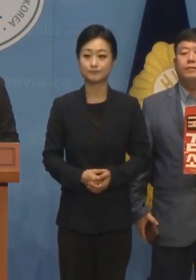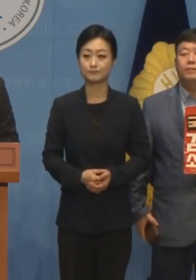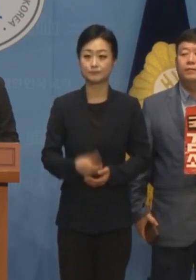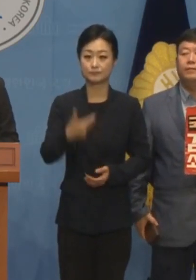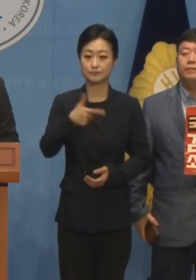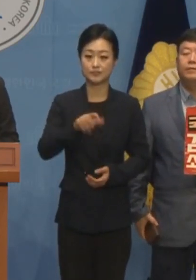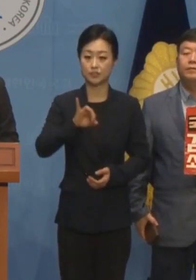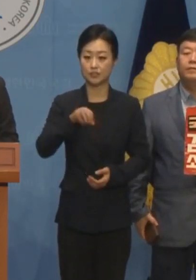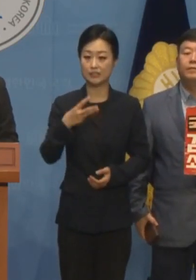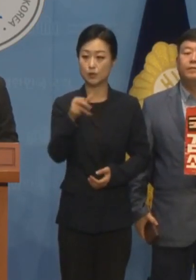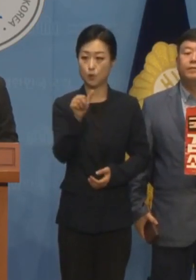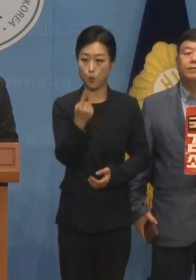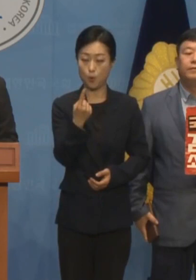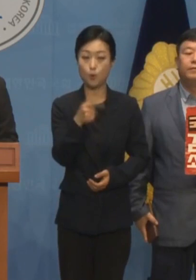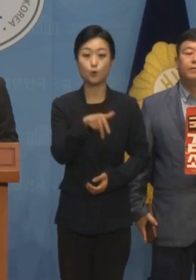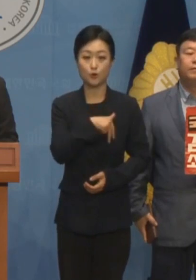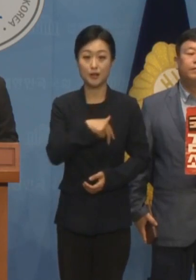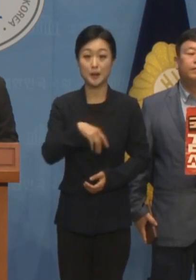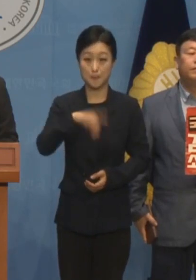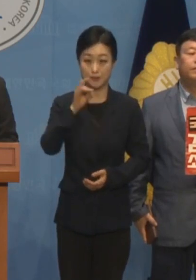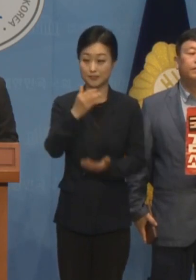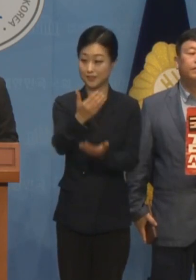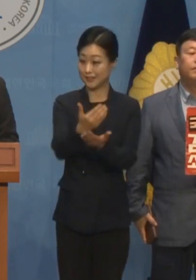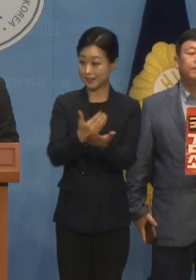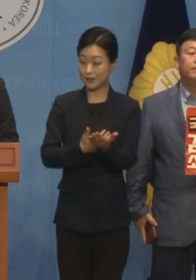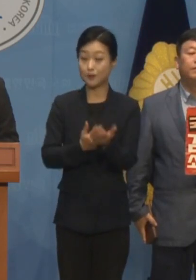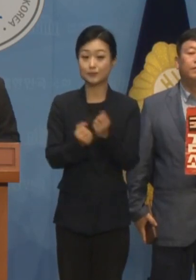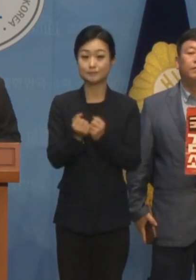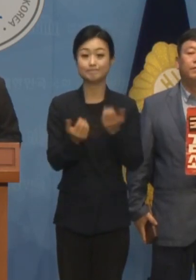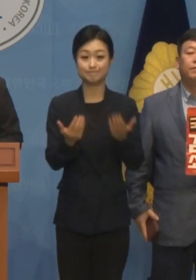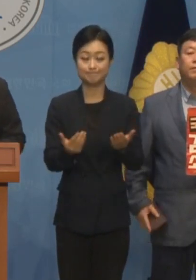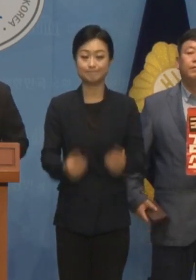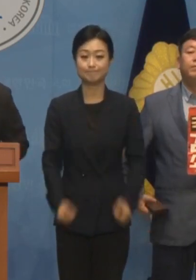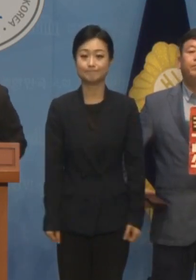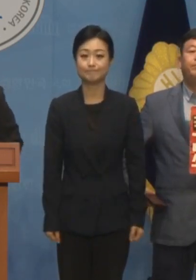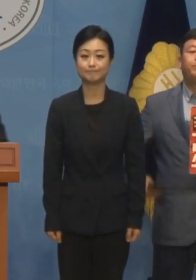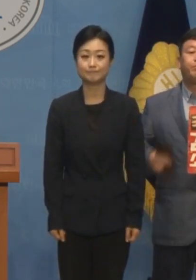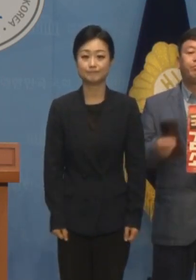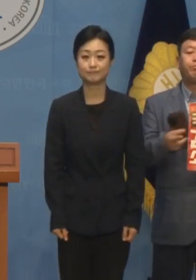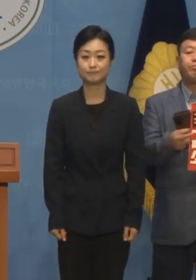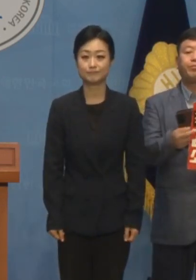정의로 의원께서 먼저 기자회견문 낭독을 하겠습니다.